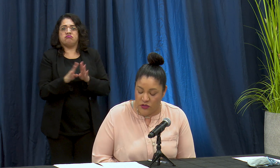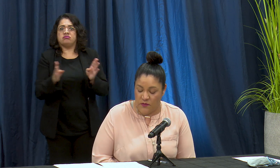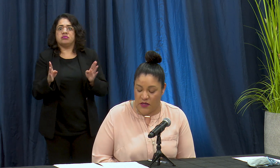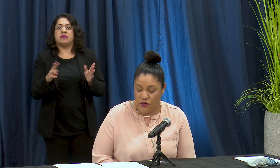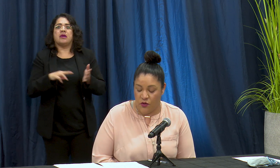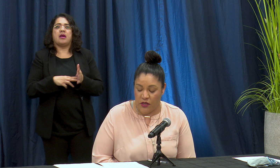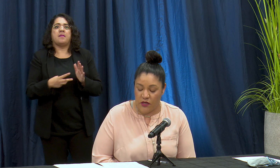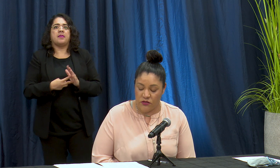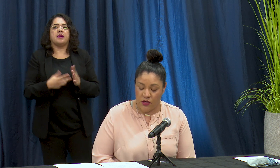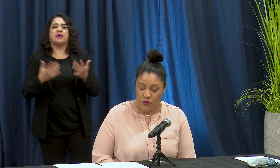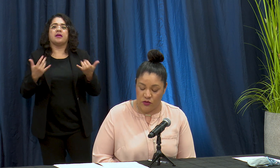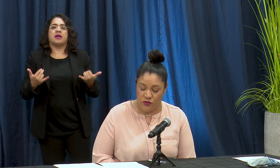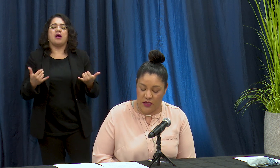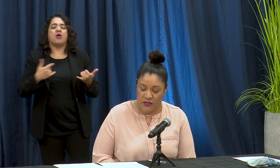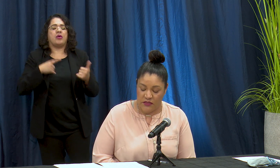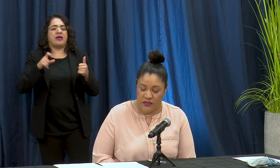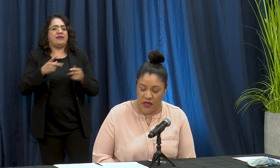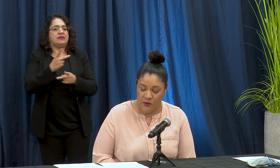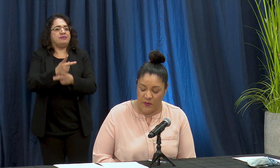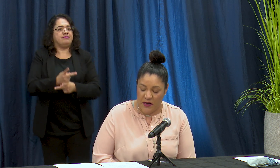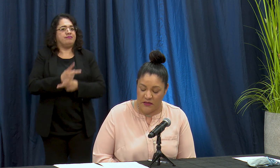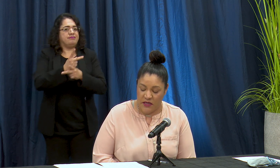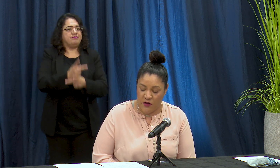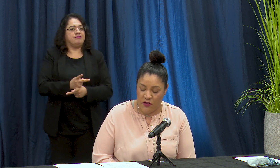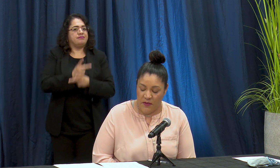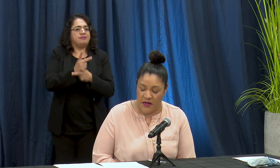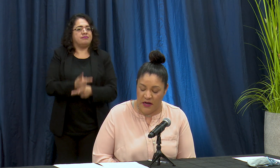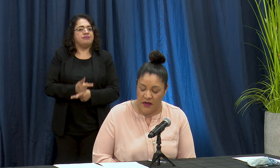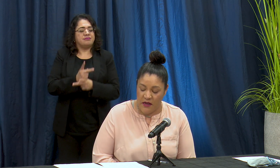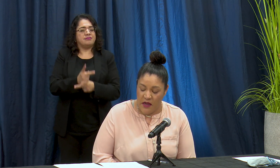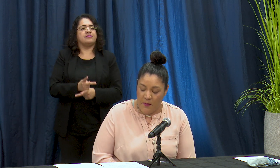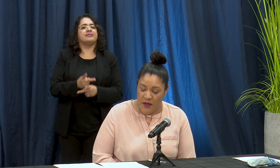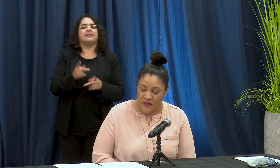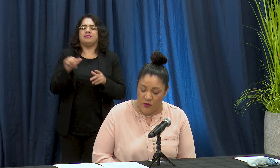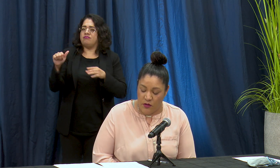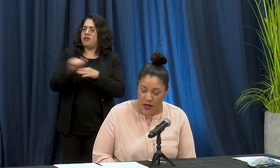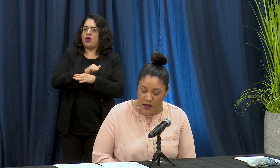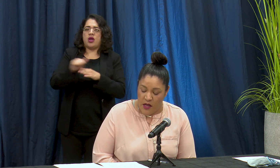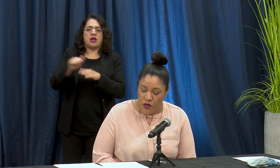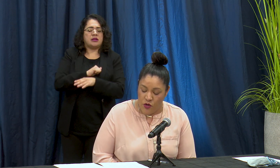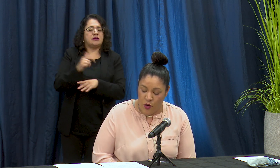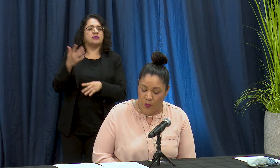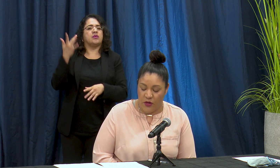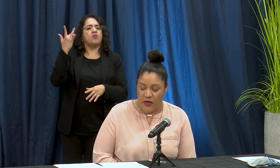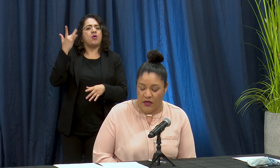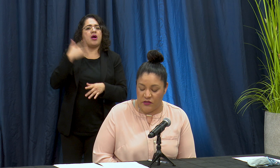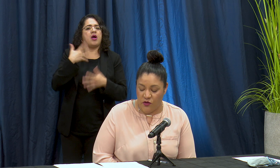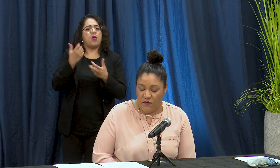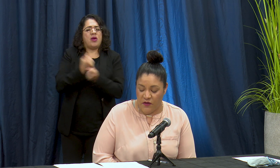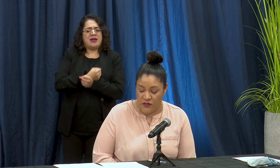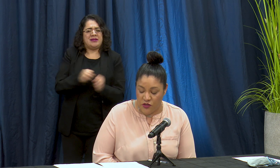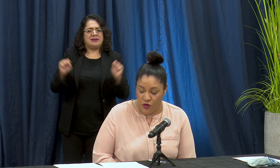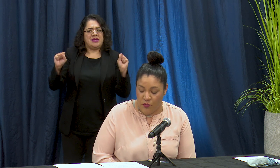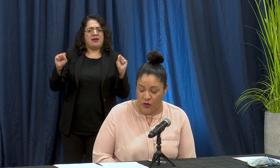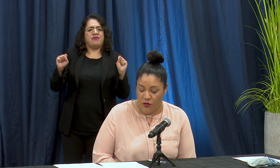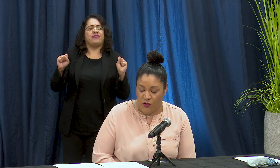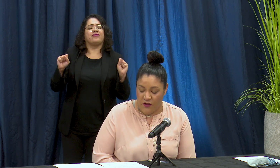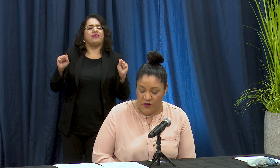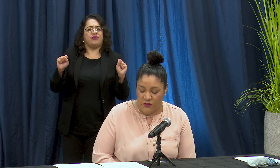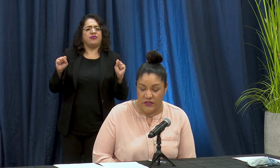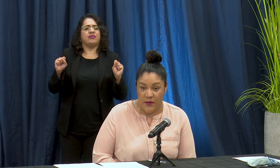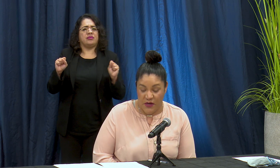el conocimiento y los recursos que necesitamos para hacerlo de manera más segura, no porque el riesgo de infección